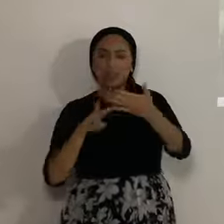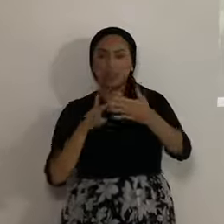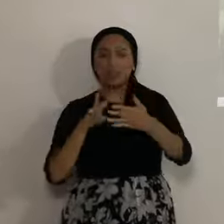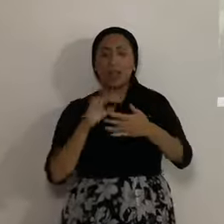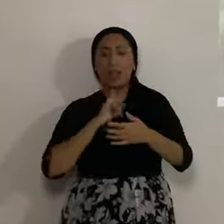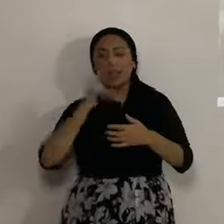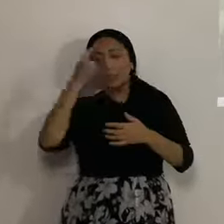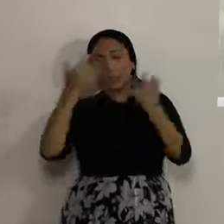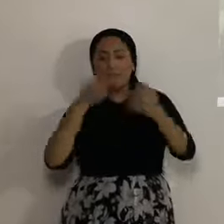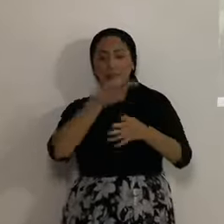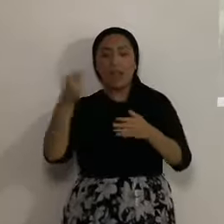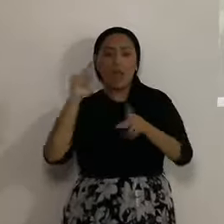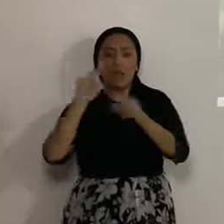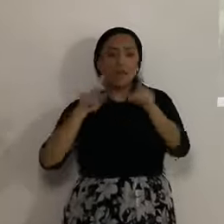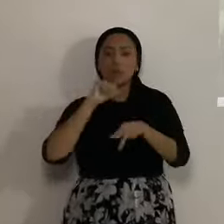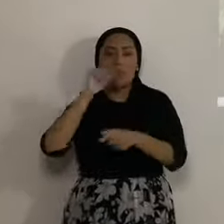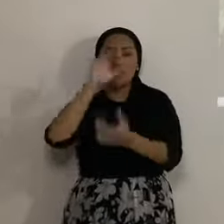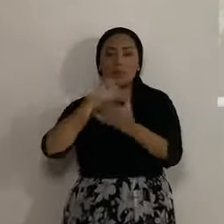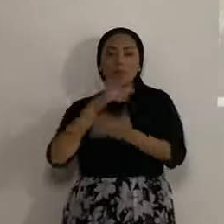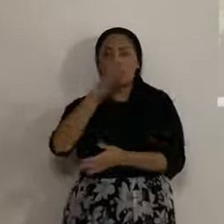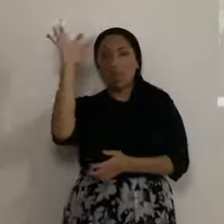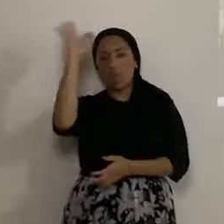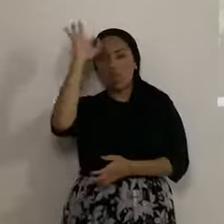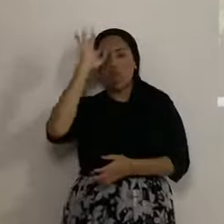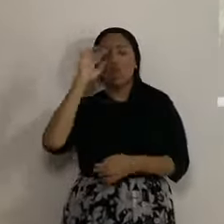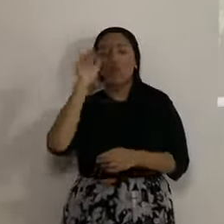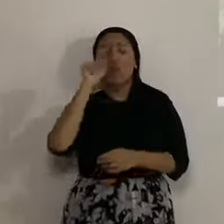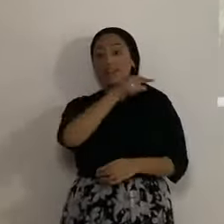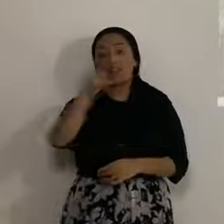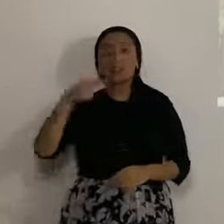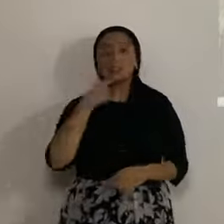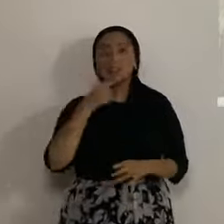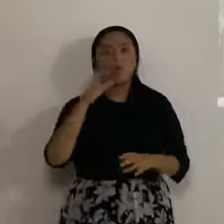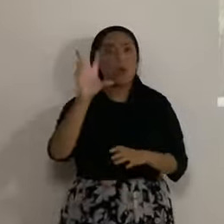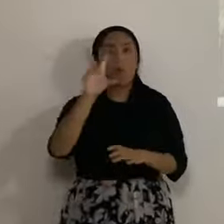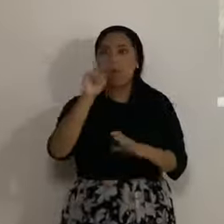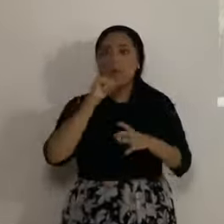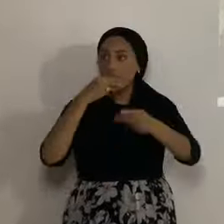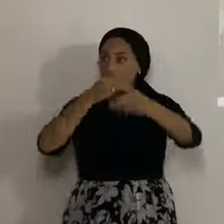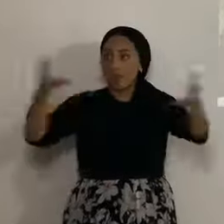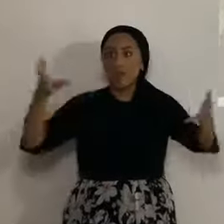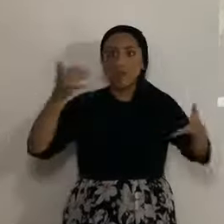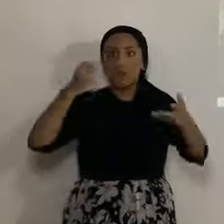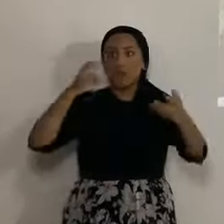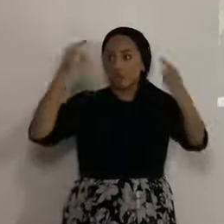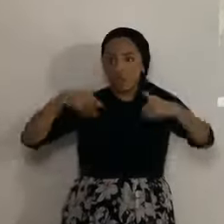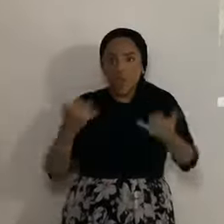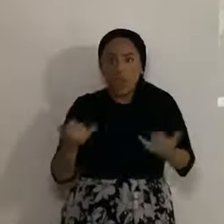pienso que sean de personas no creyentes, donde están diciendo, no doctor, no anuncie usted que ya viene,